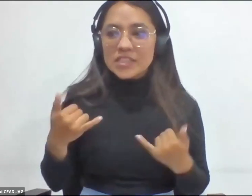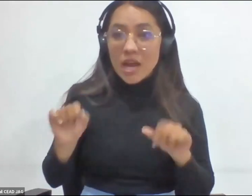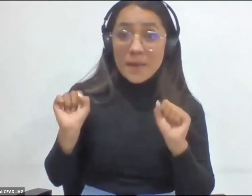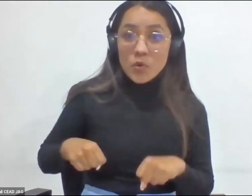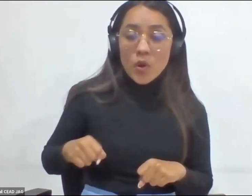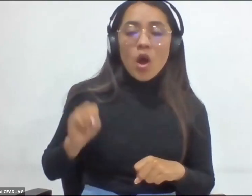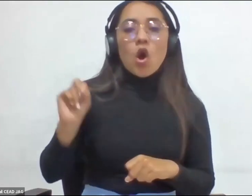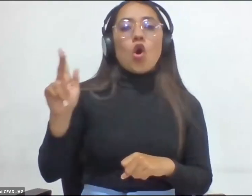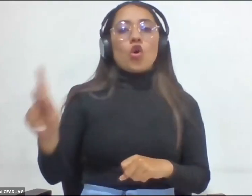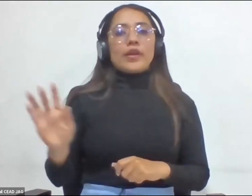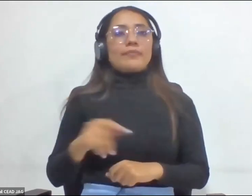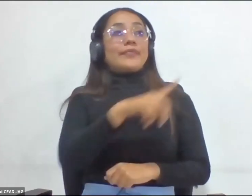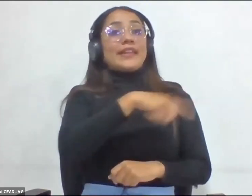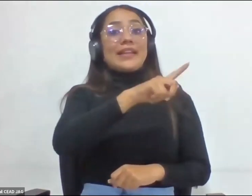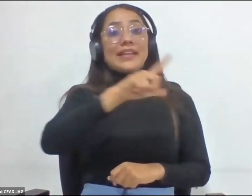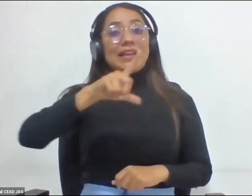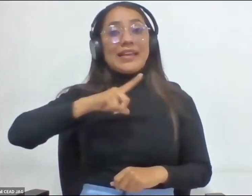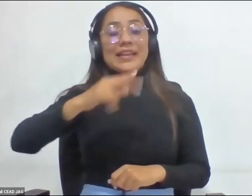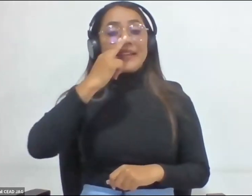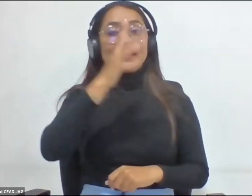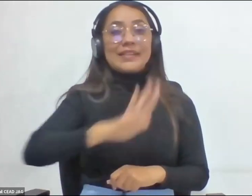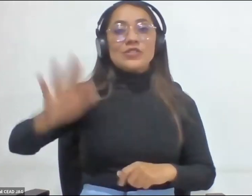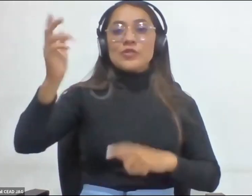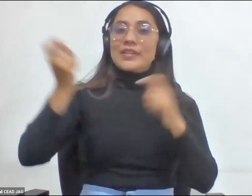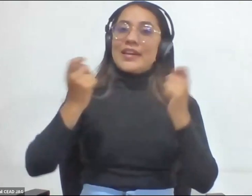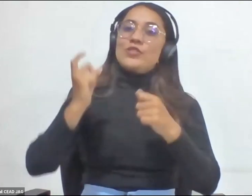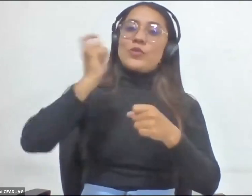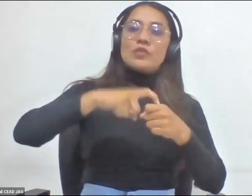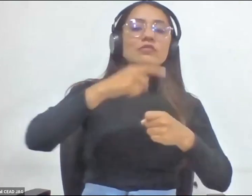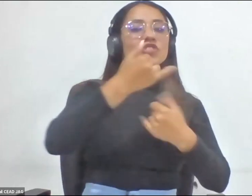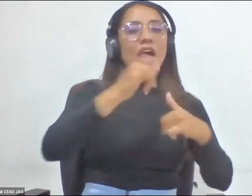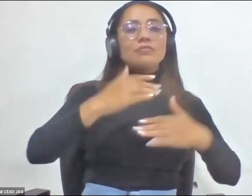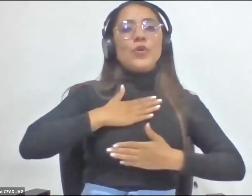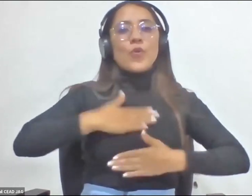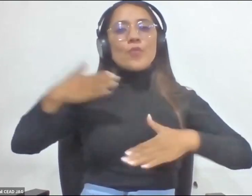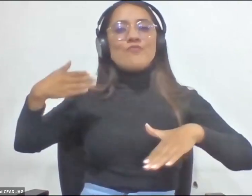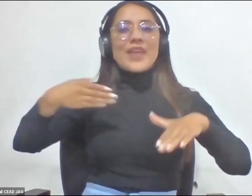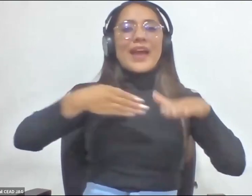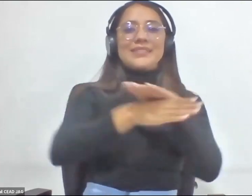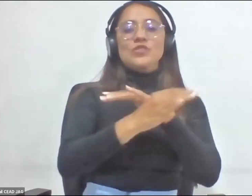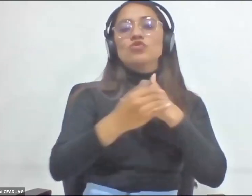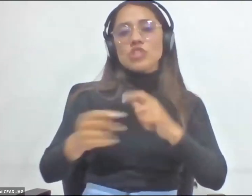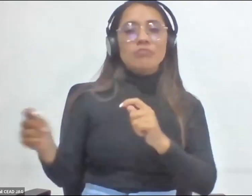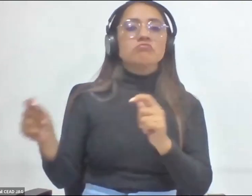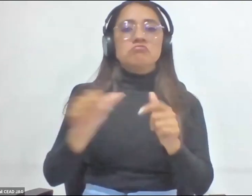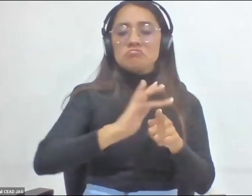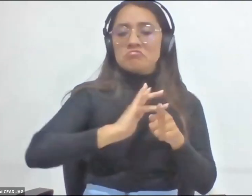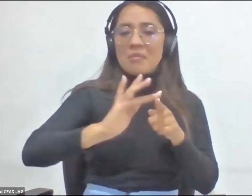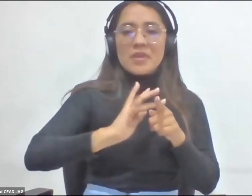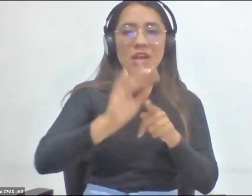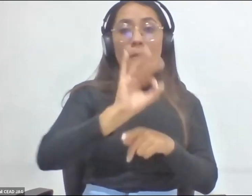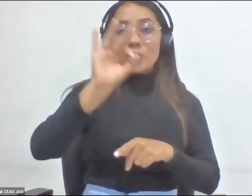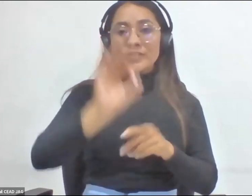registro y control se dé el acceso a la inscripción junto con el beneficio ya aplicado en el recibo de pago